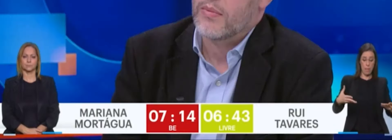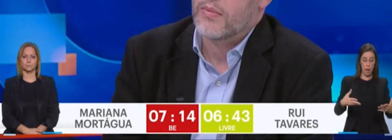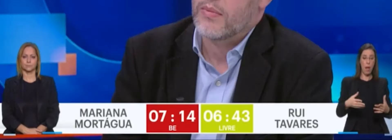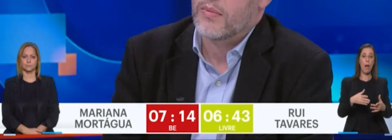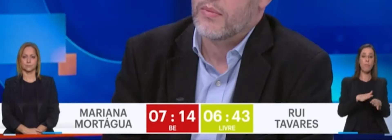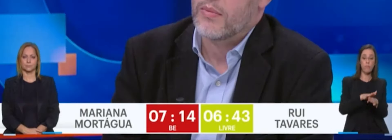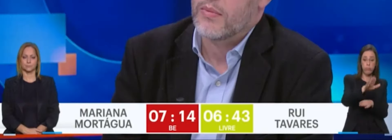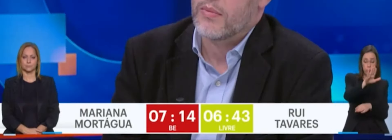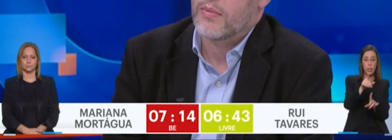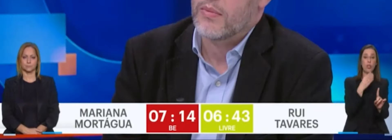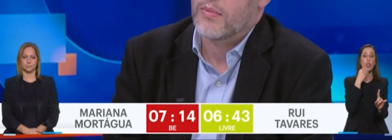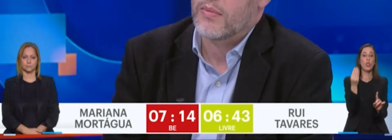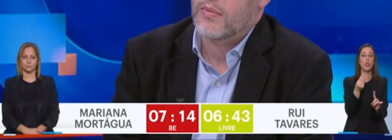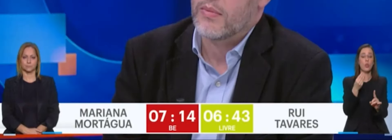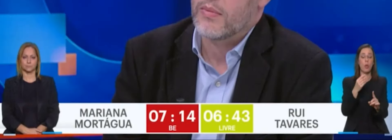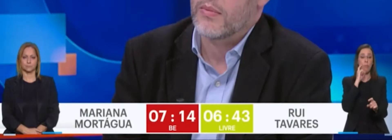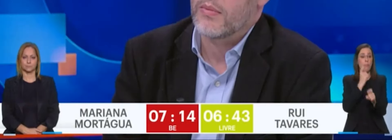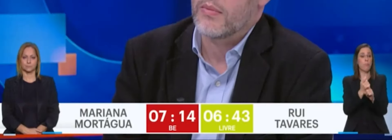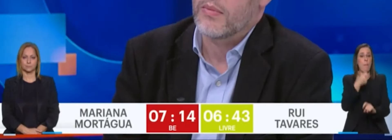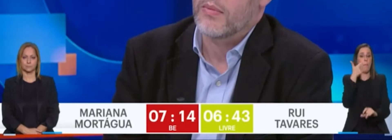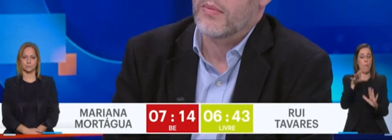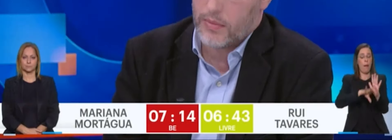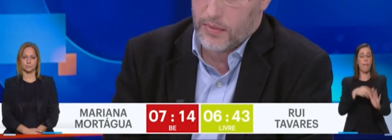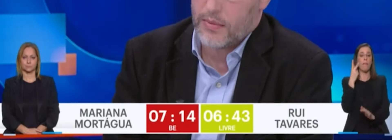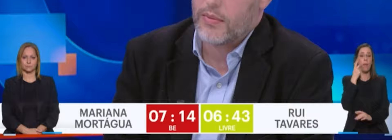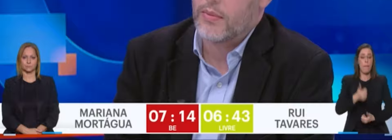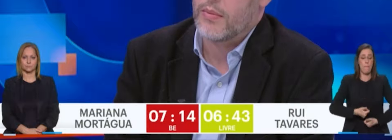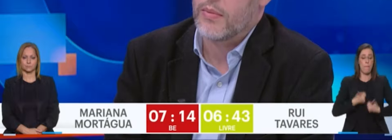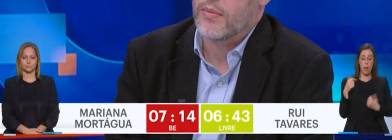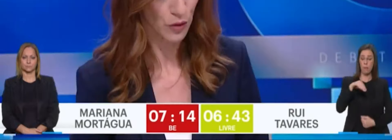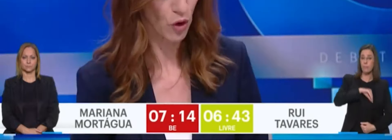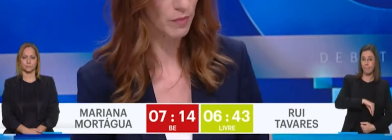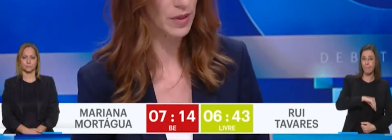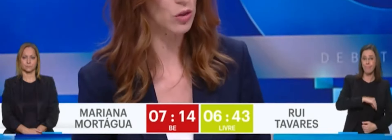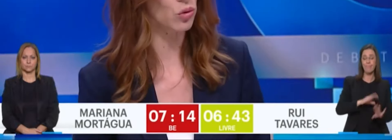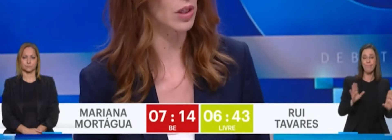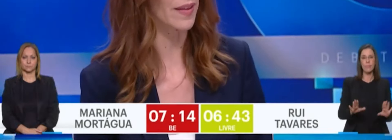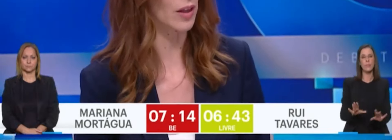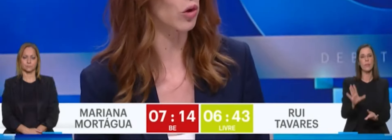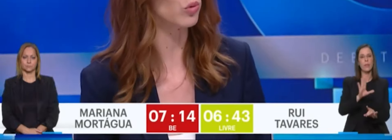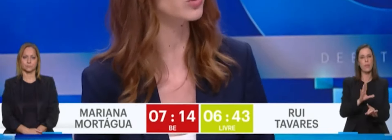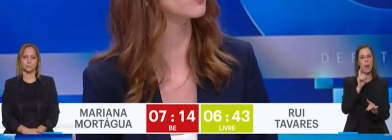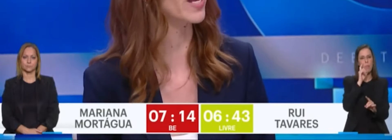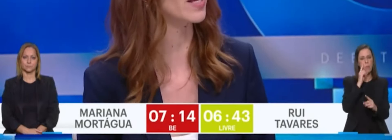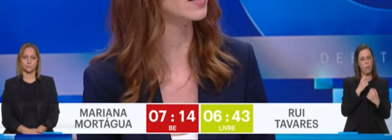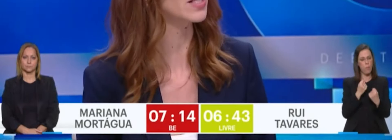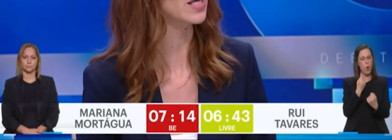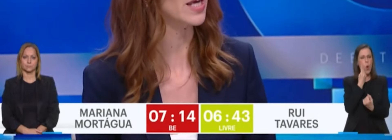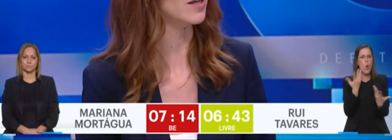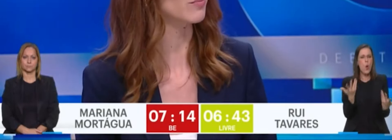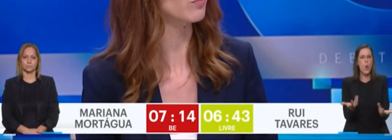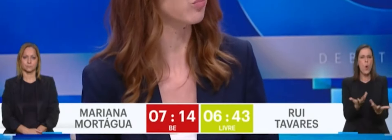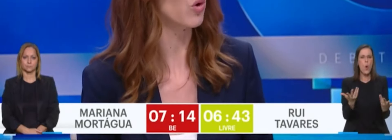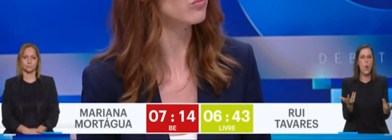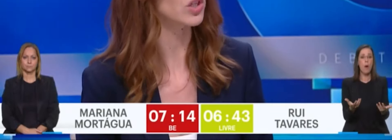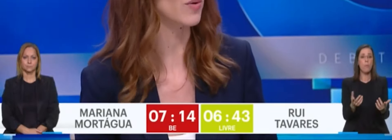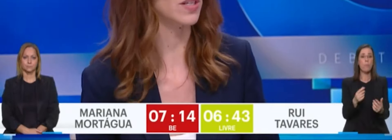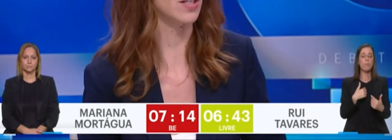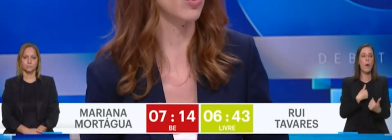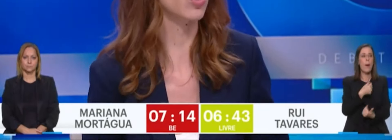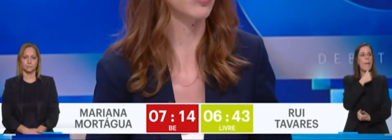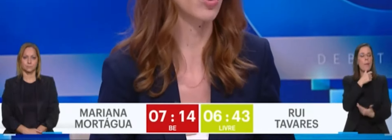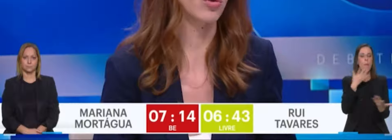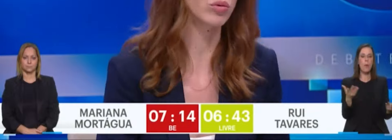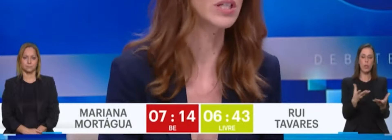obviamente que estes jovens reivindicam melhores conç deas e melhores salários de forma sustentada e robusta como é que pomos e